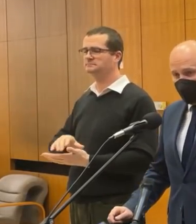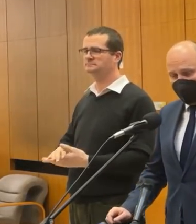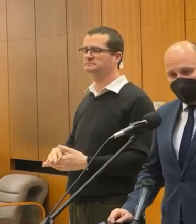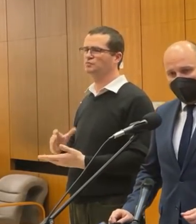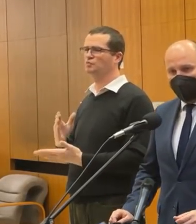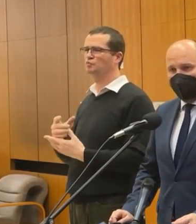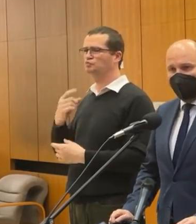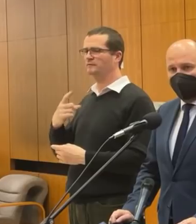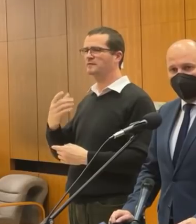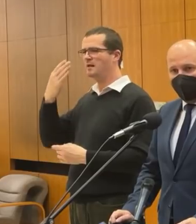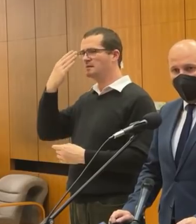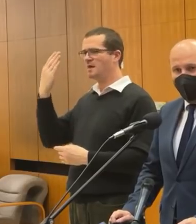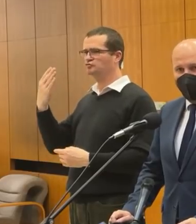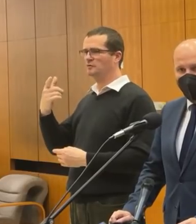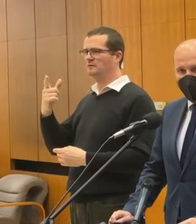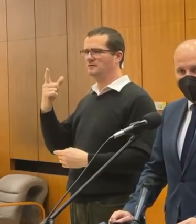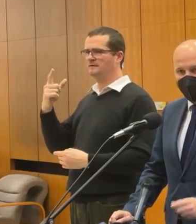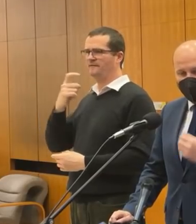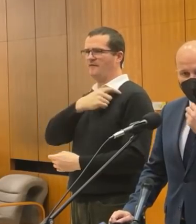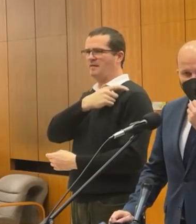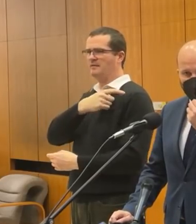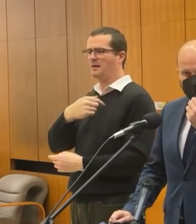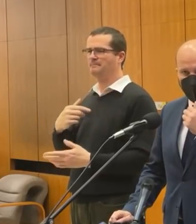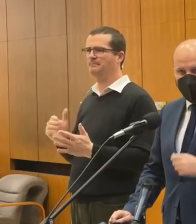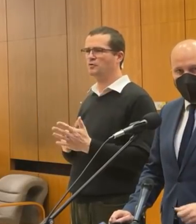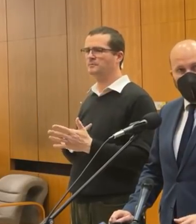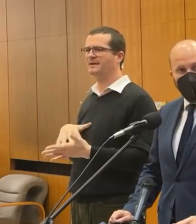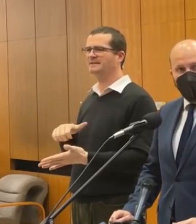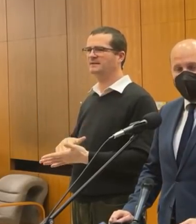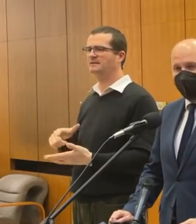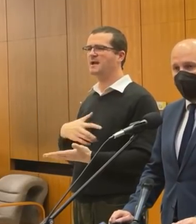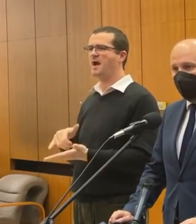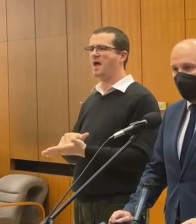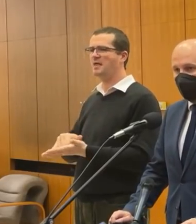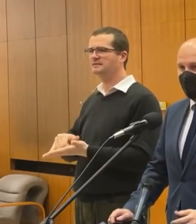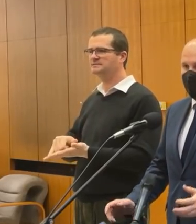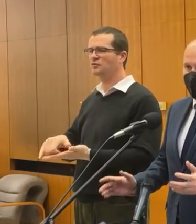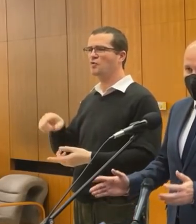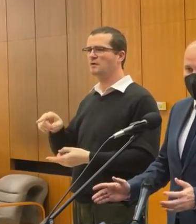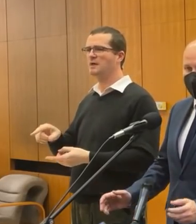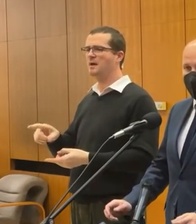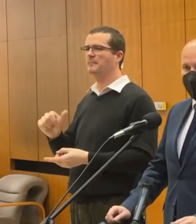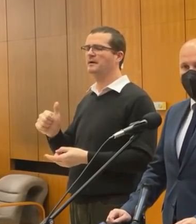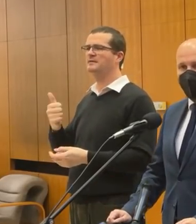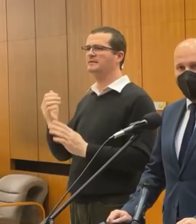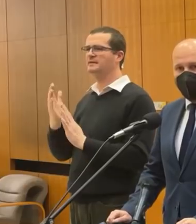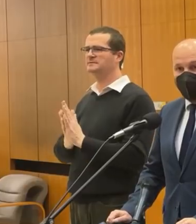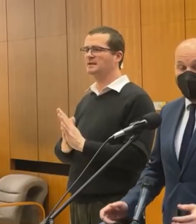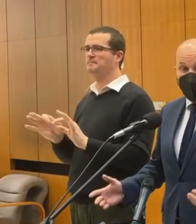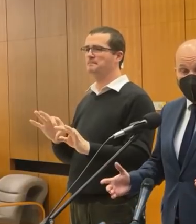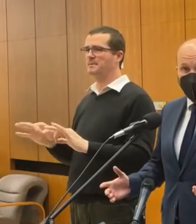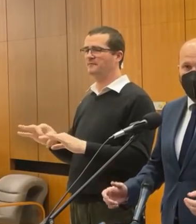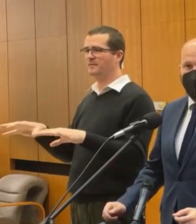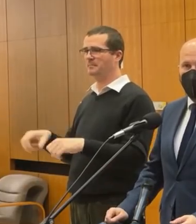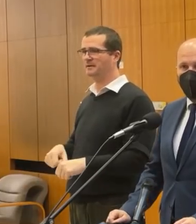Áno, už to naznačil aj pán náčelník generálneho štábu. Primárne potrebujeme investovať do našich letísk tak, aby boli na jednej strane